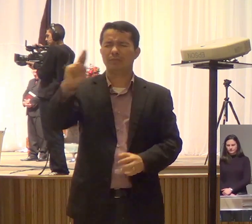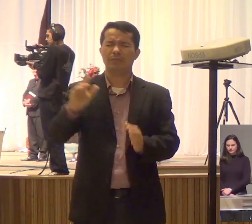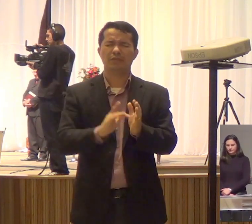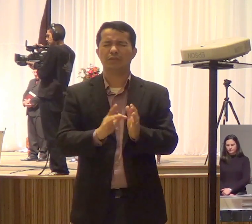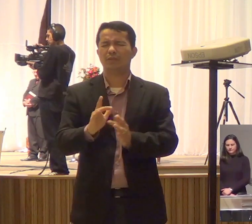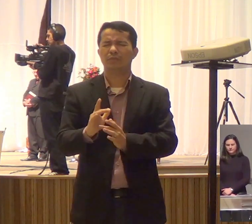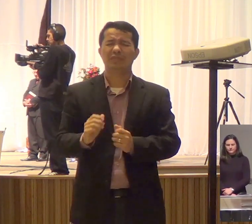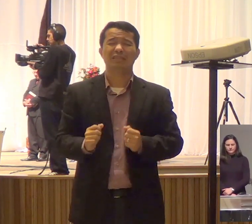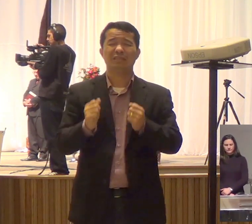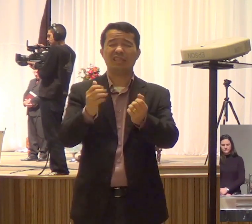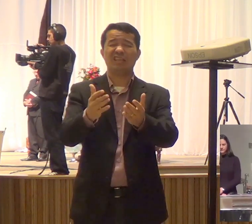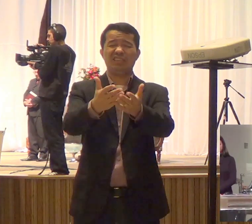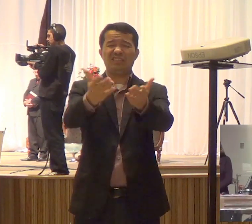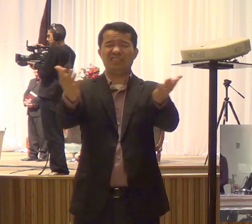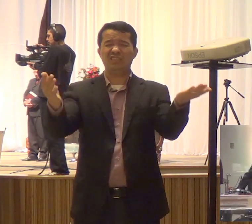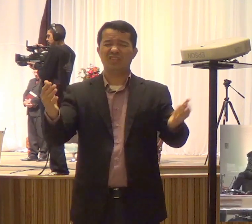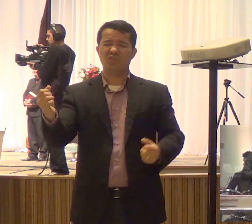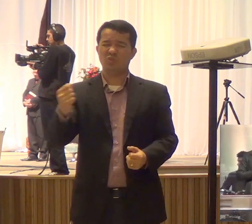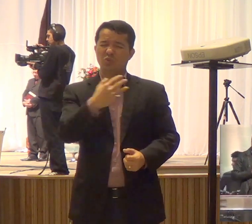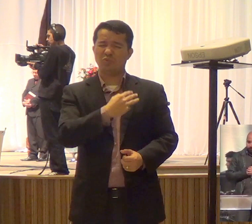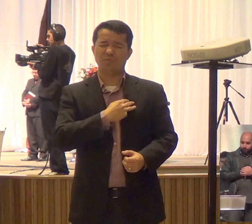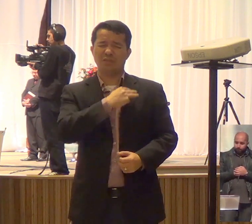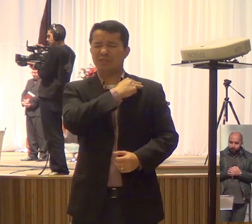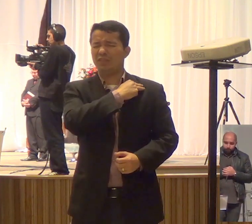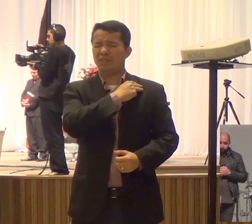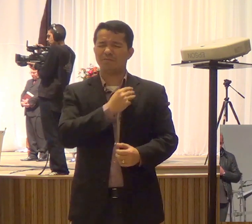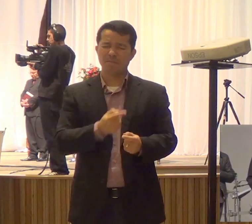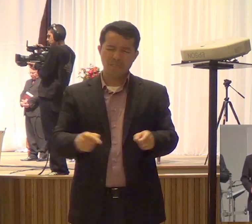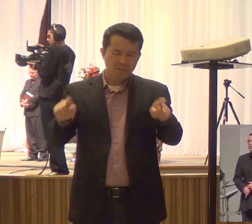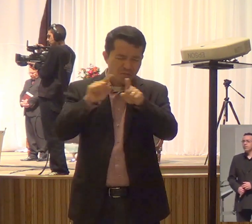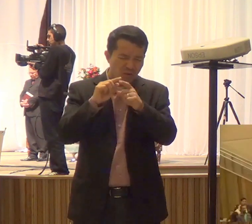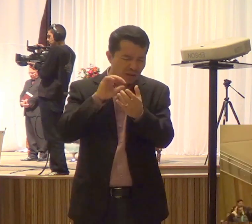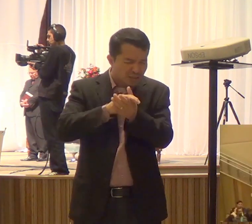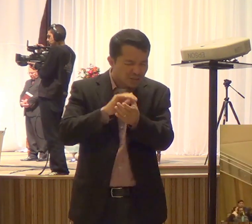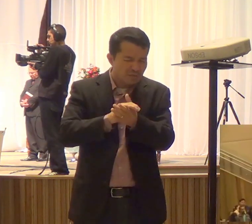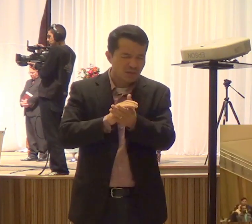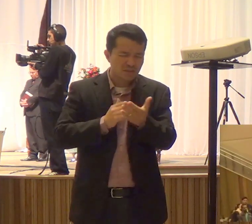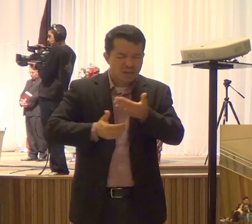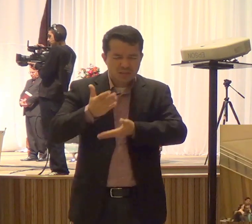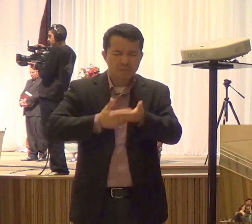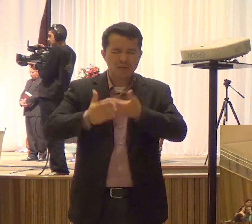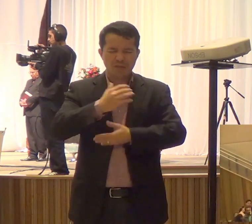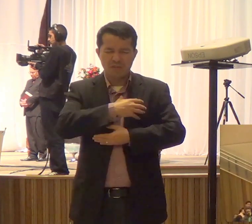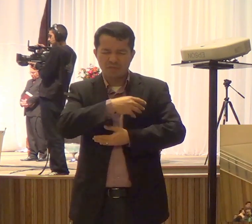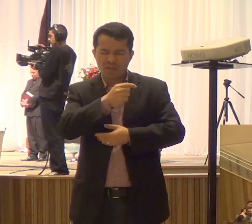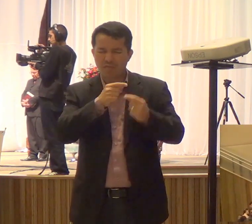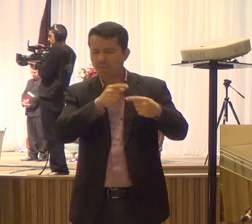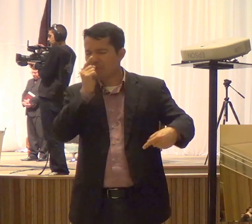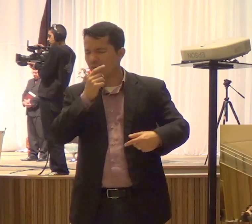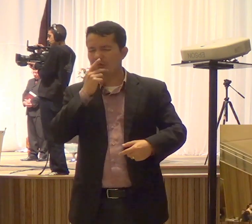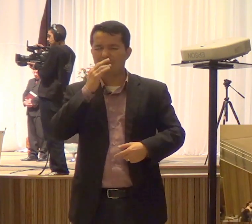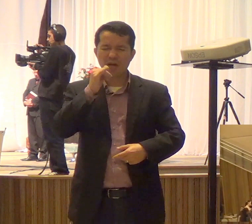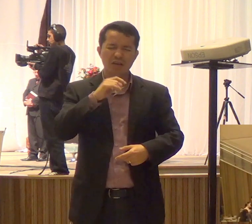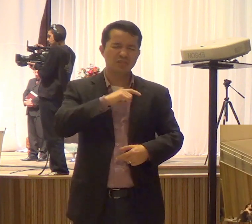ministérios, restaura vidas, restaura casamentos, restaura relacionamentos, Deus. Tem filhos que não falam com os pais,